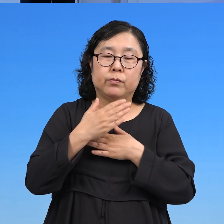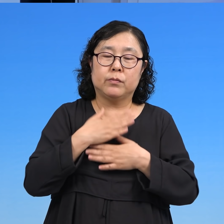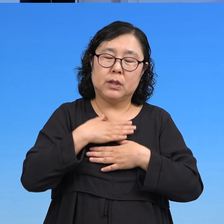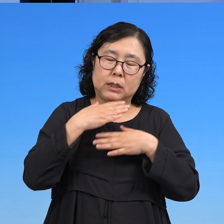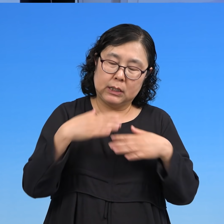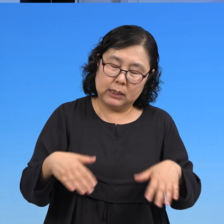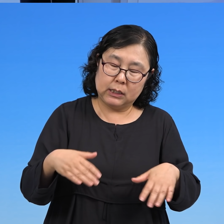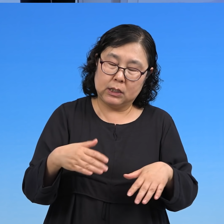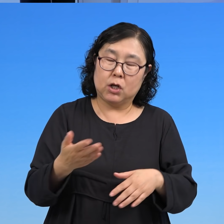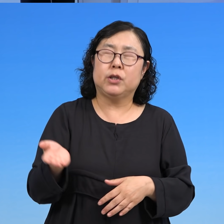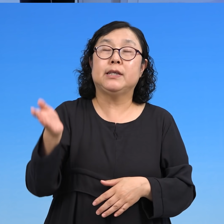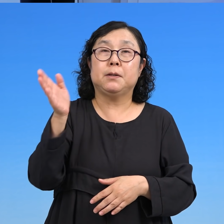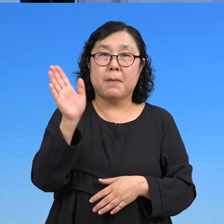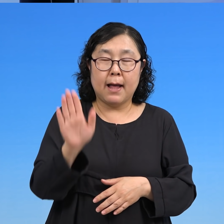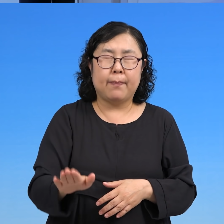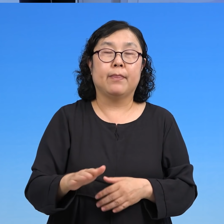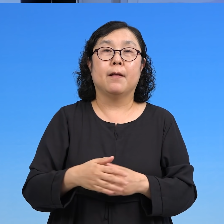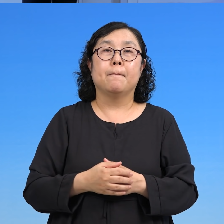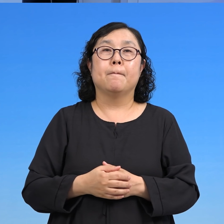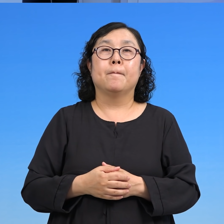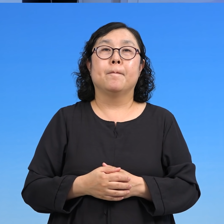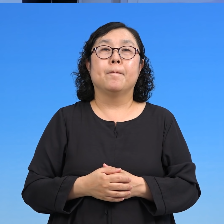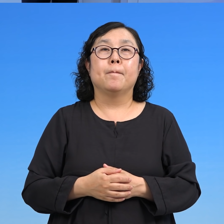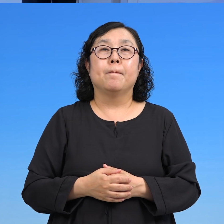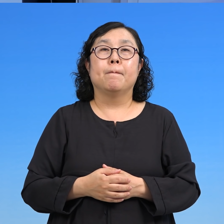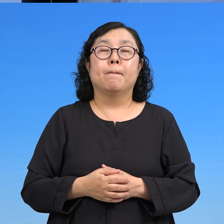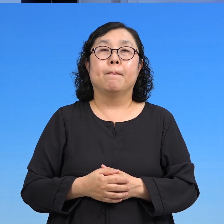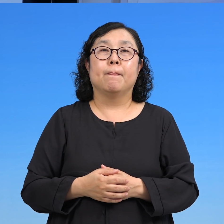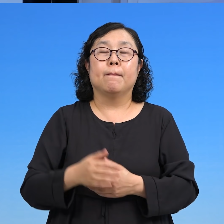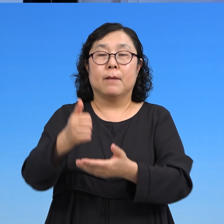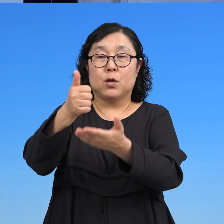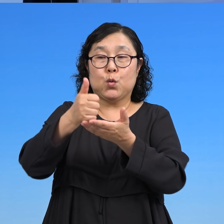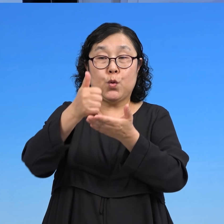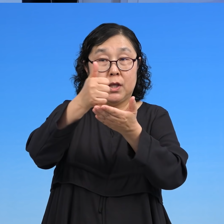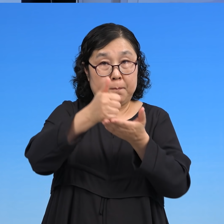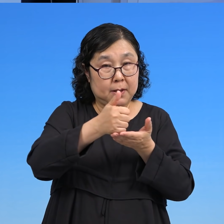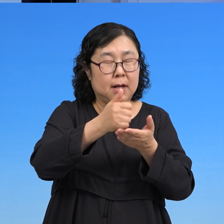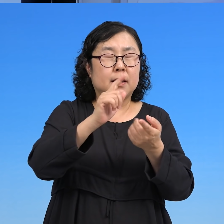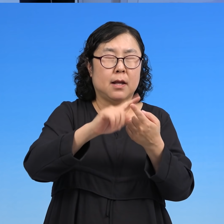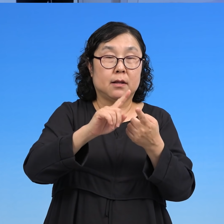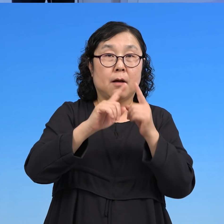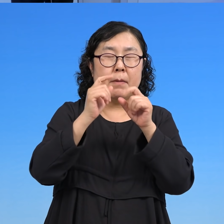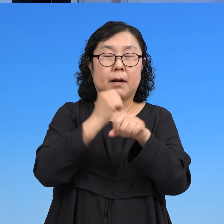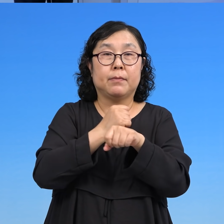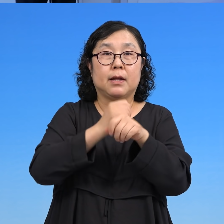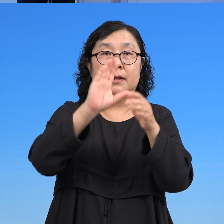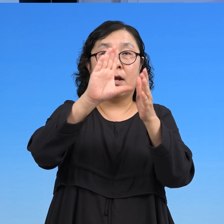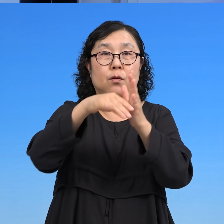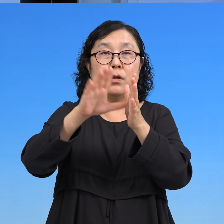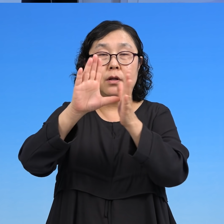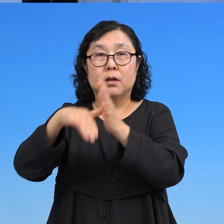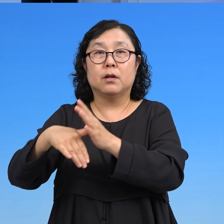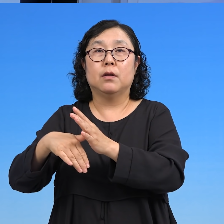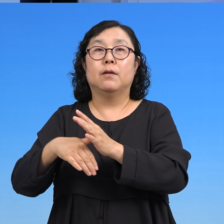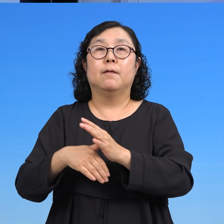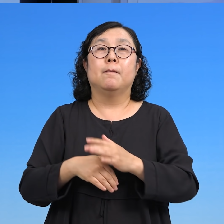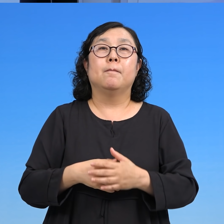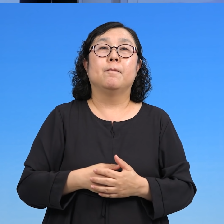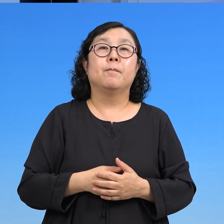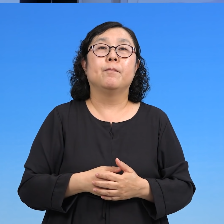몸은 몸대로 지쳐가지만, 자, 그 다음부터 보세요. 이제 그 손님들에 대한 이야기입니다. 때론